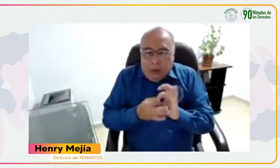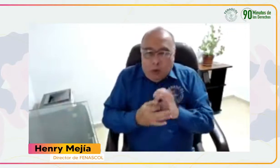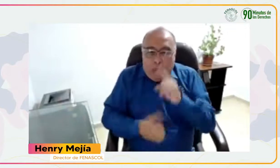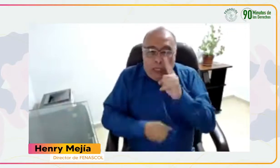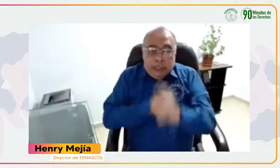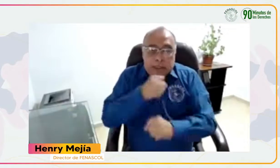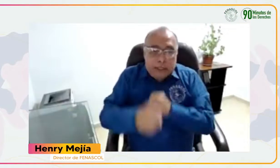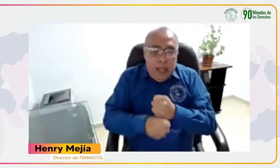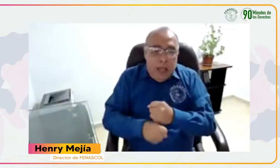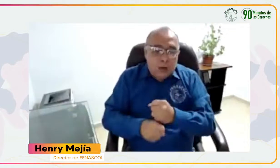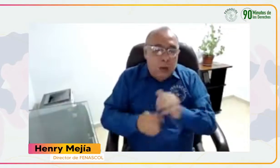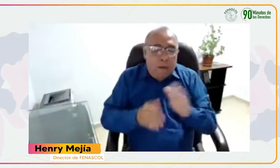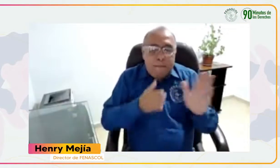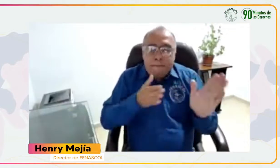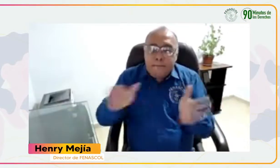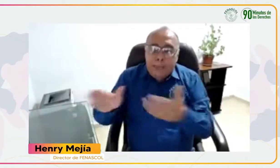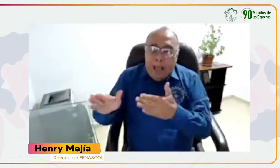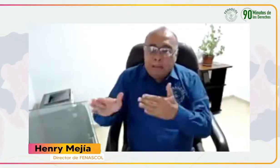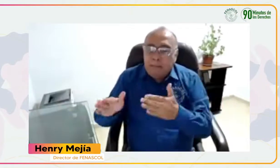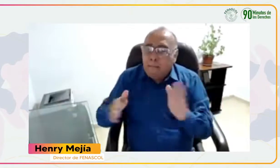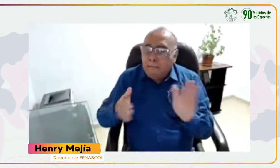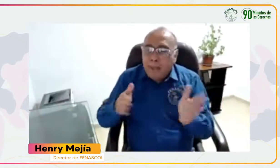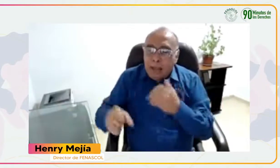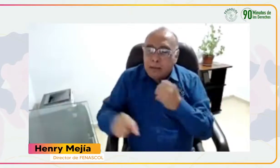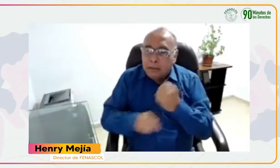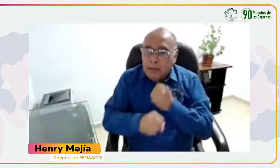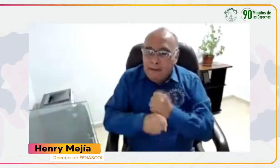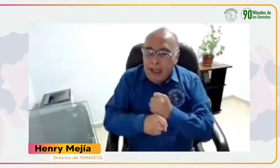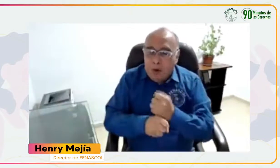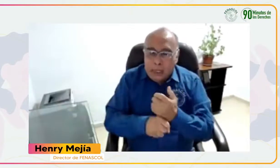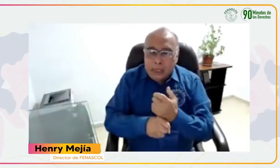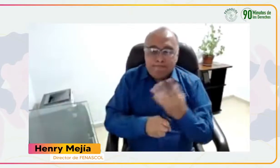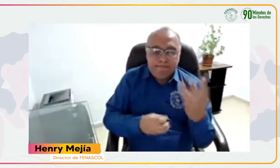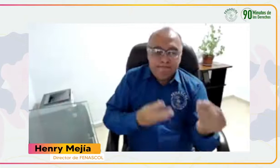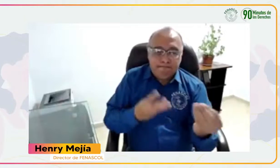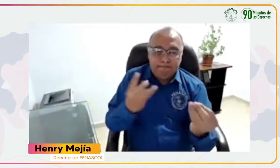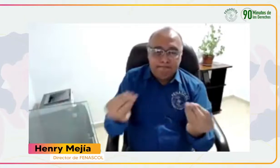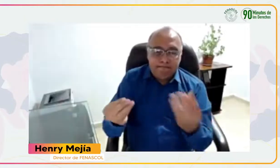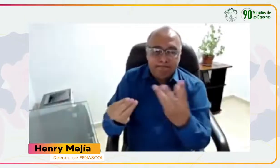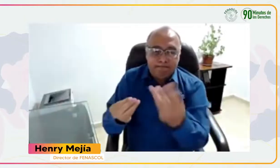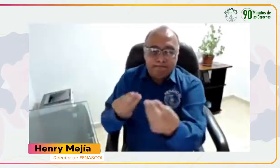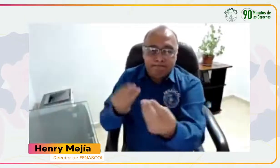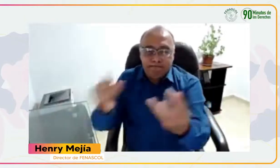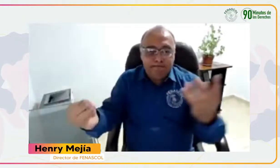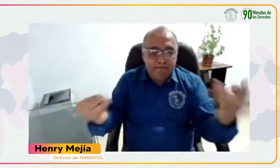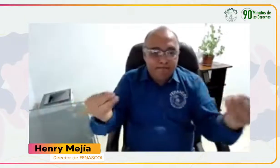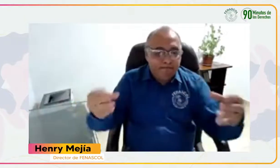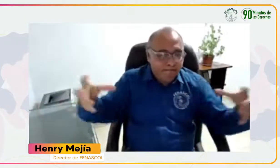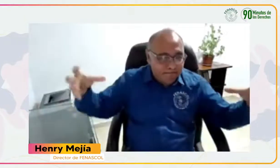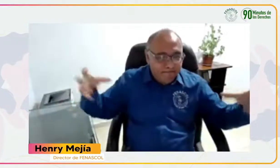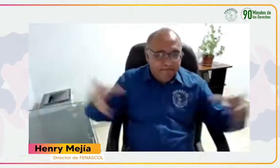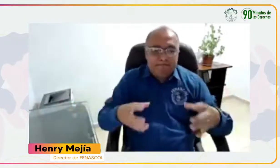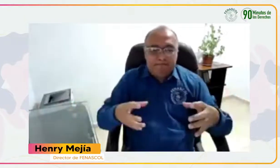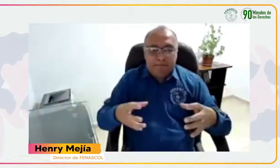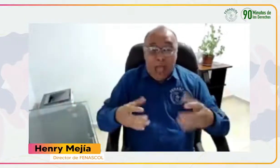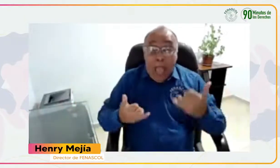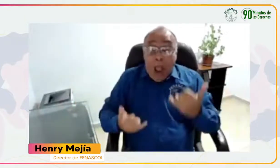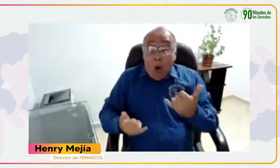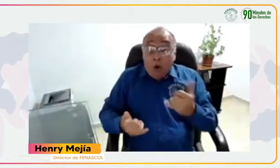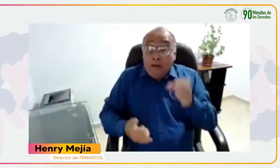estamos atendiendo. Nosotros en FENASCOL este año estamos planeando también el trabajo por comisiones